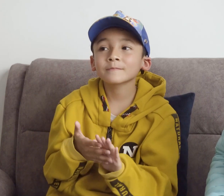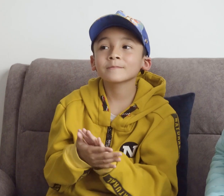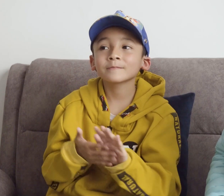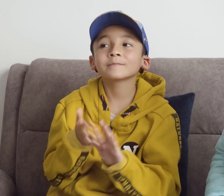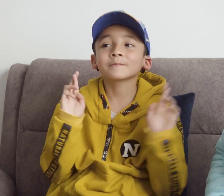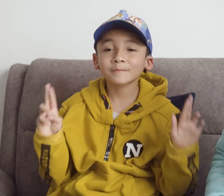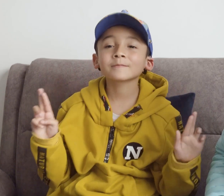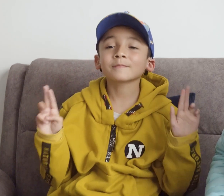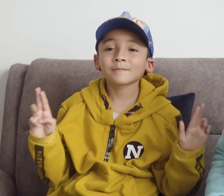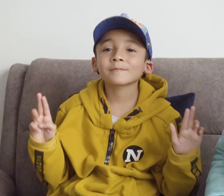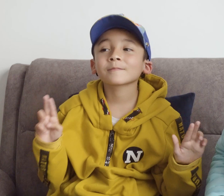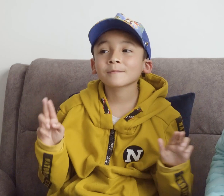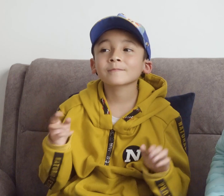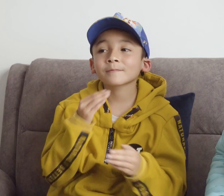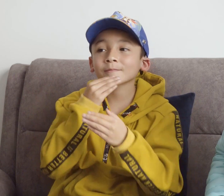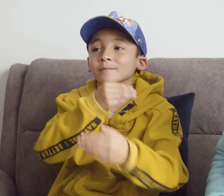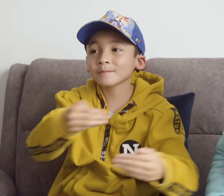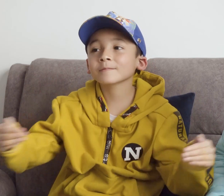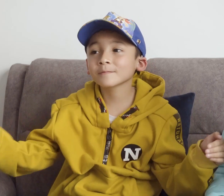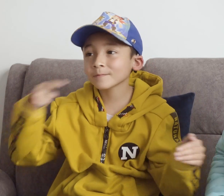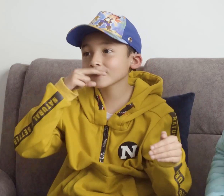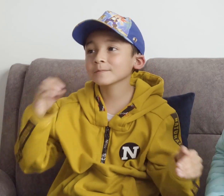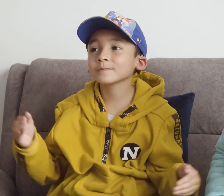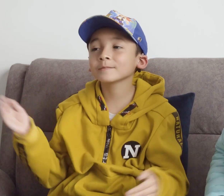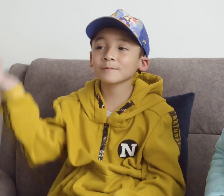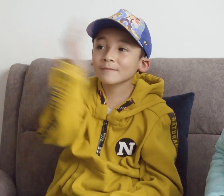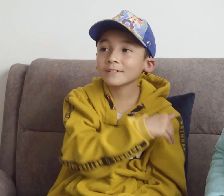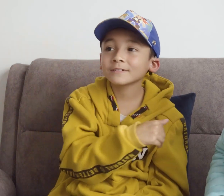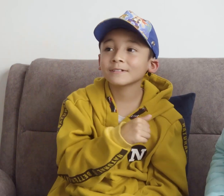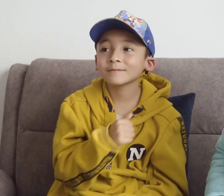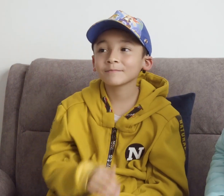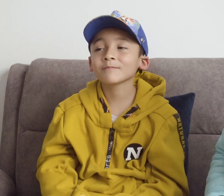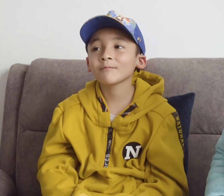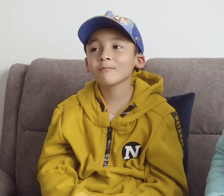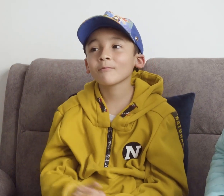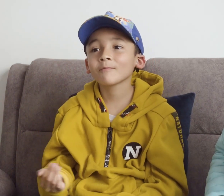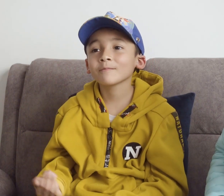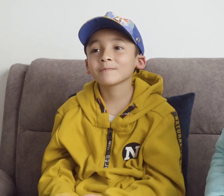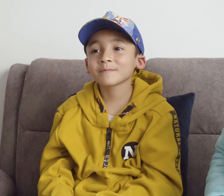de señas. Ojalá que otros niños también vayan a la biblioteca.